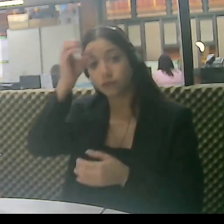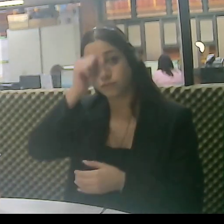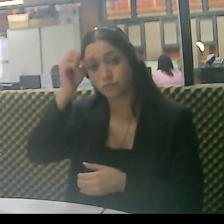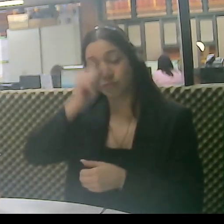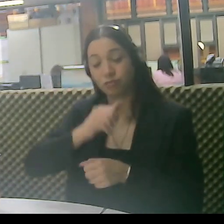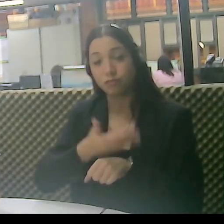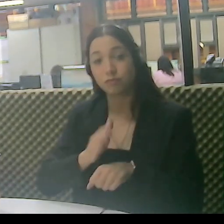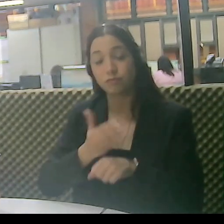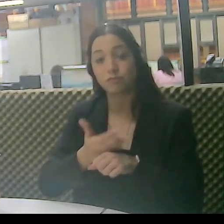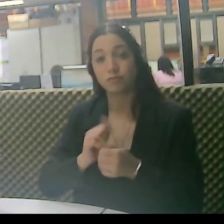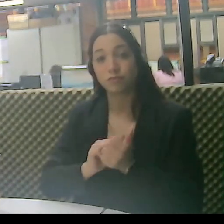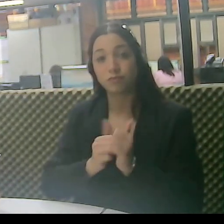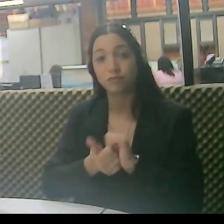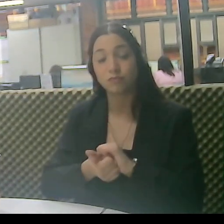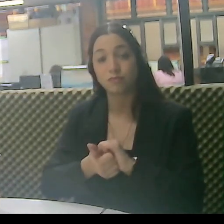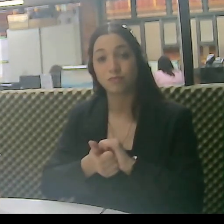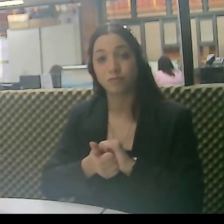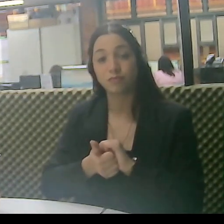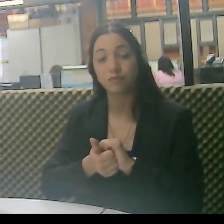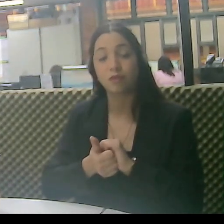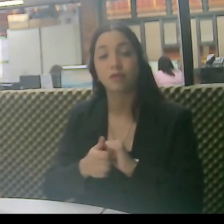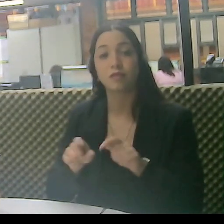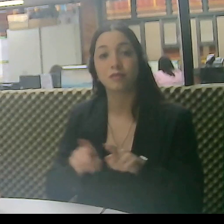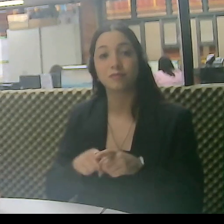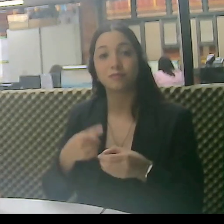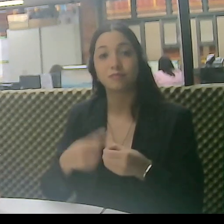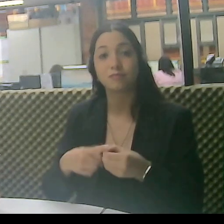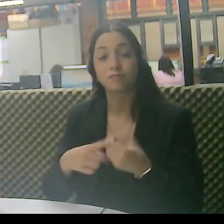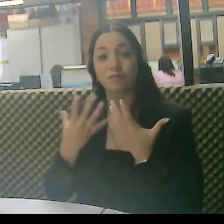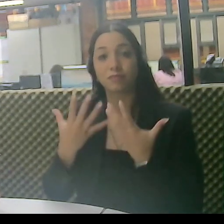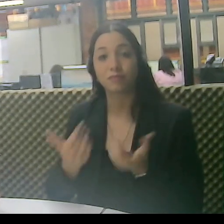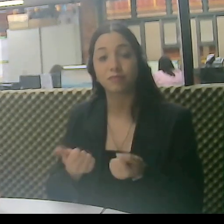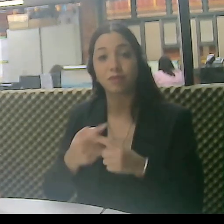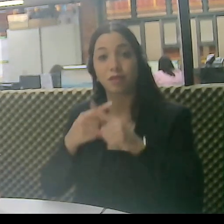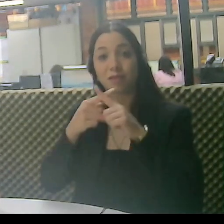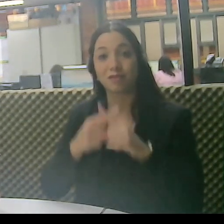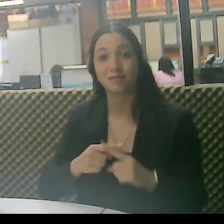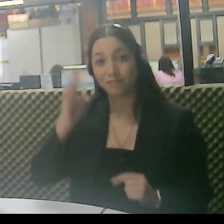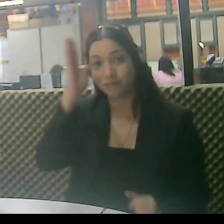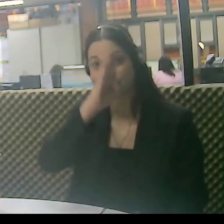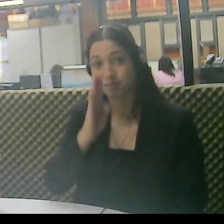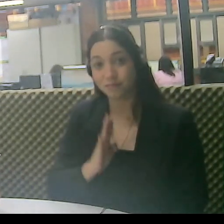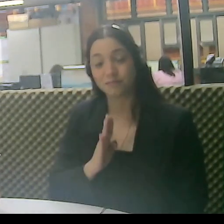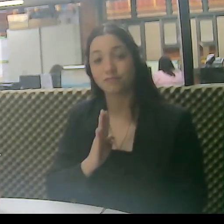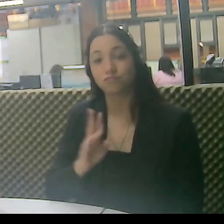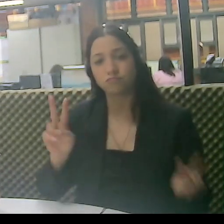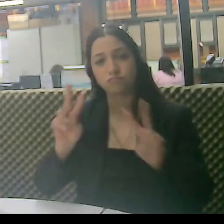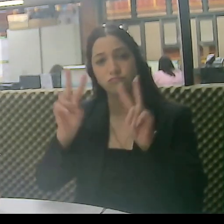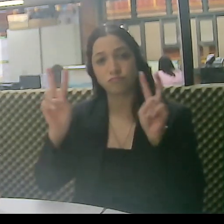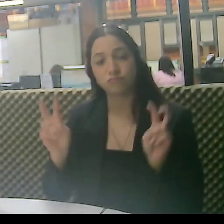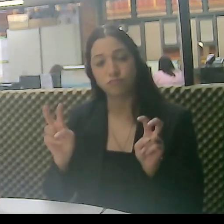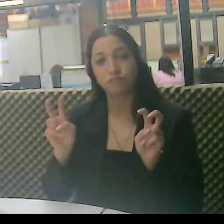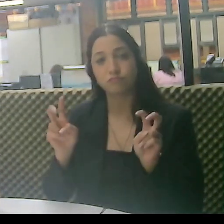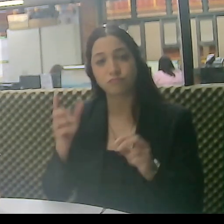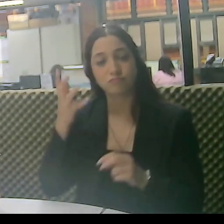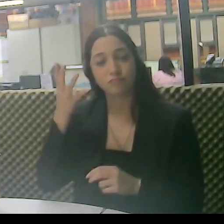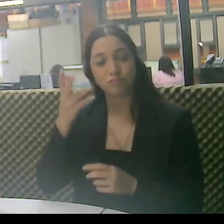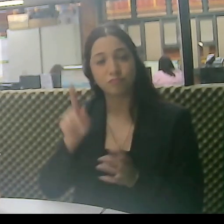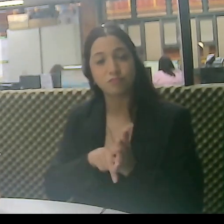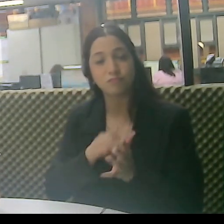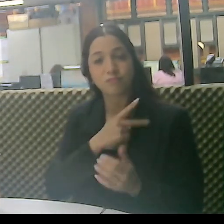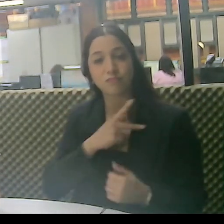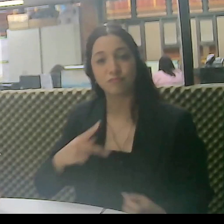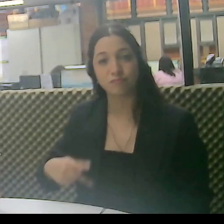atletas de alto rendimento e na cidade como sede de campeonatos nacionais. Sobre esse assunto, vamos ouvir o presidente